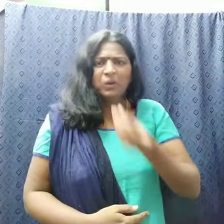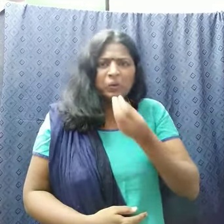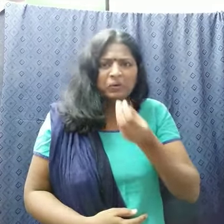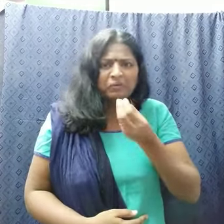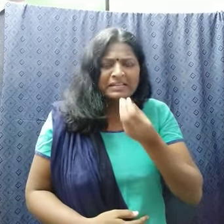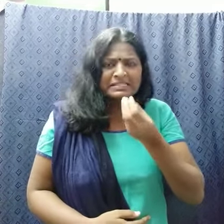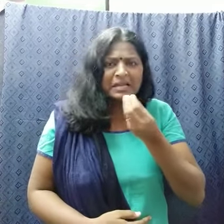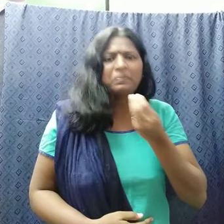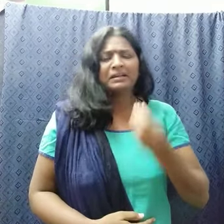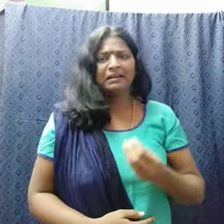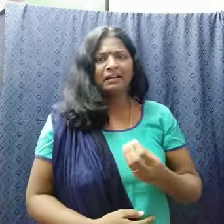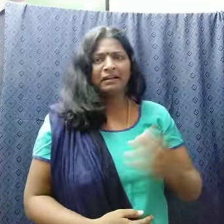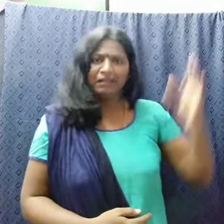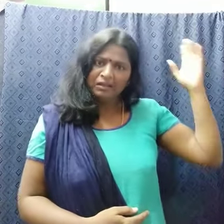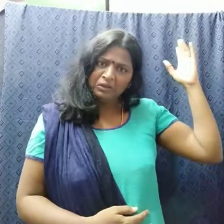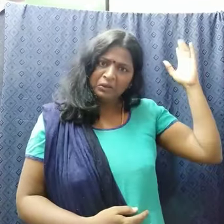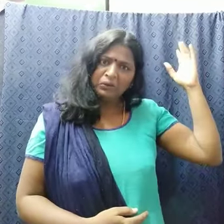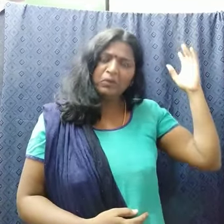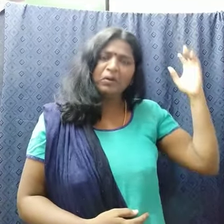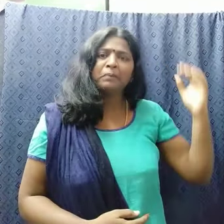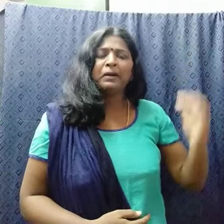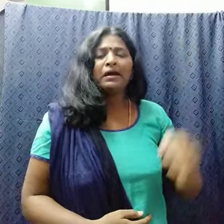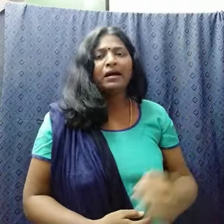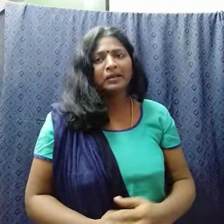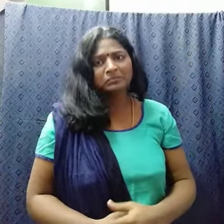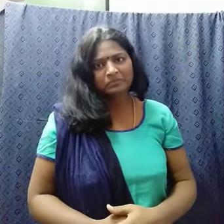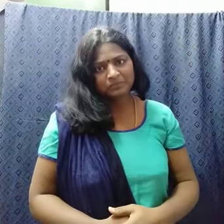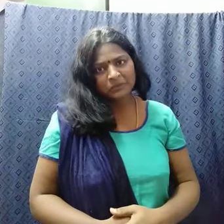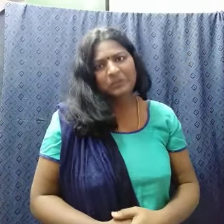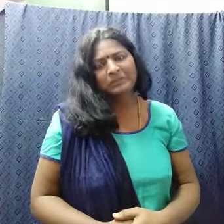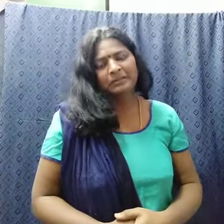ஒரு வேளை சாப்பாட்டுக்காக எங்கேயோ 1000 தூரத்துல இருந்து